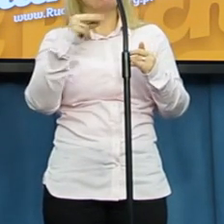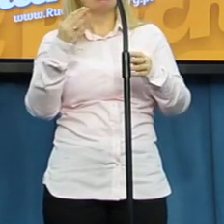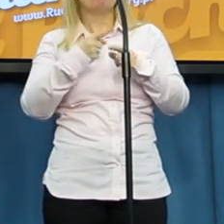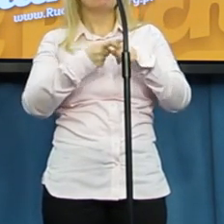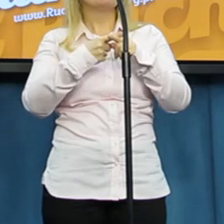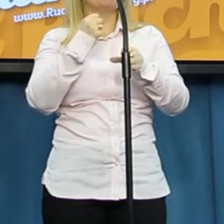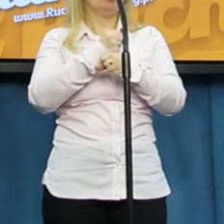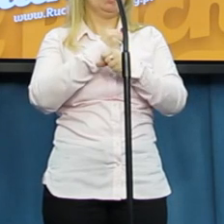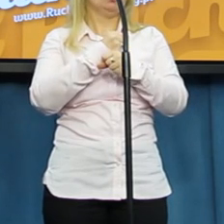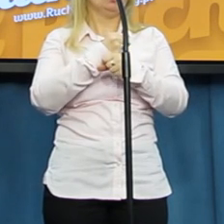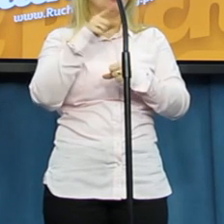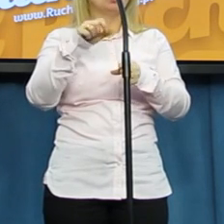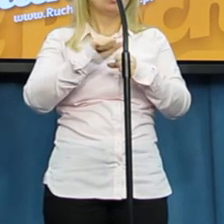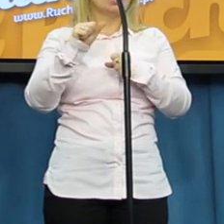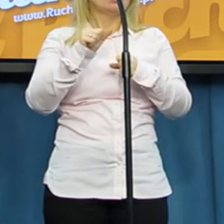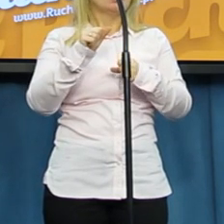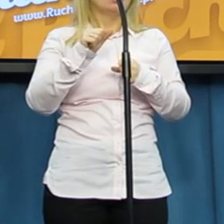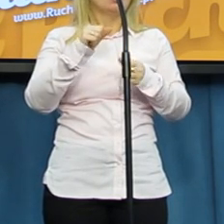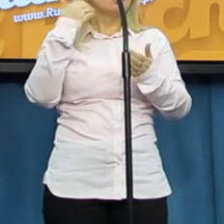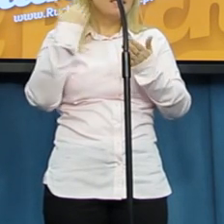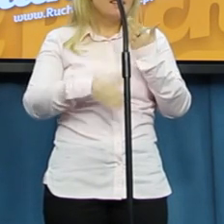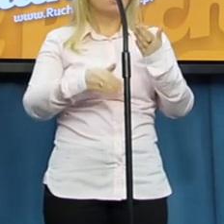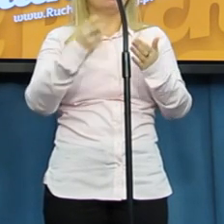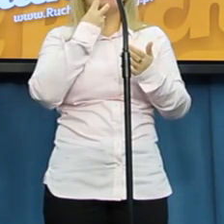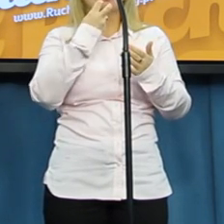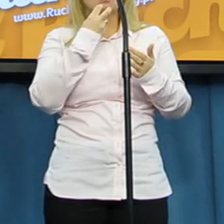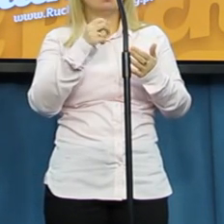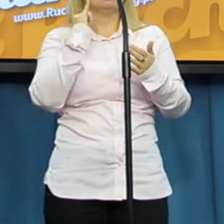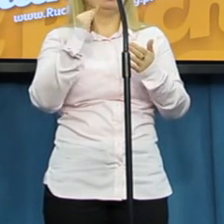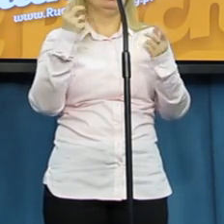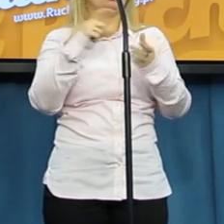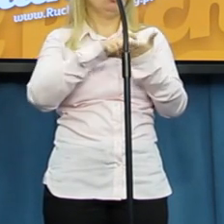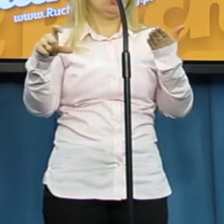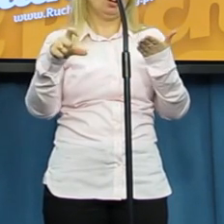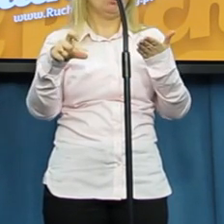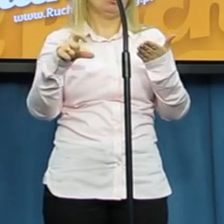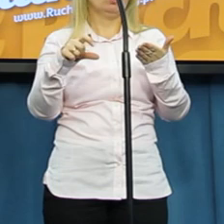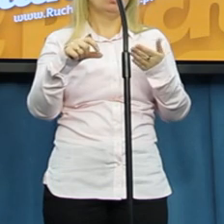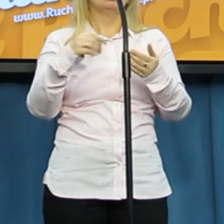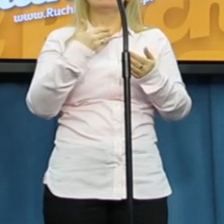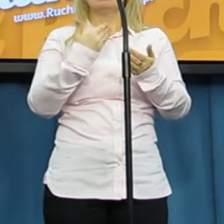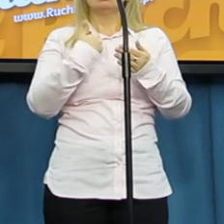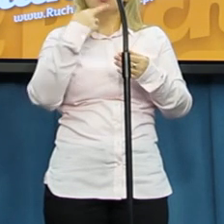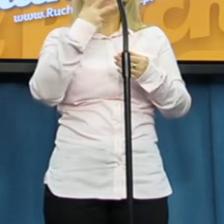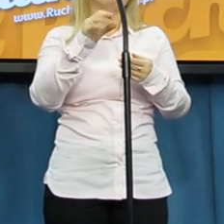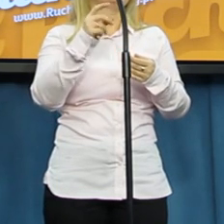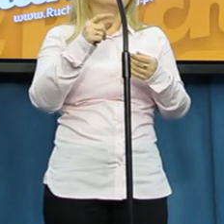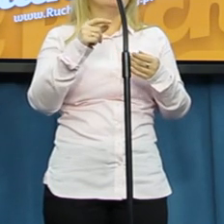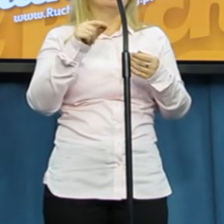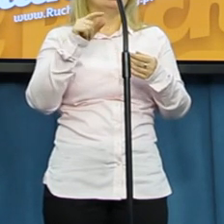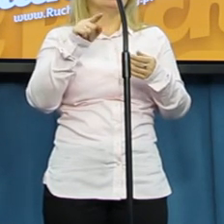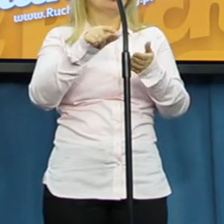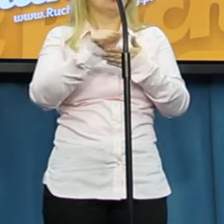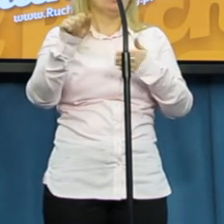jest po prostu gigantyczne marnotrawstwo energii, tej proeuropejskiej energii. Oczywiście ja mam pretensje do